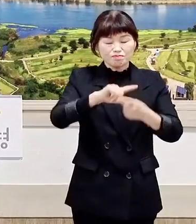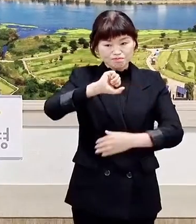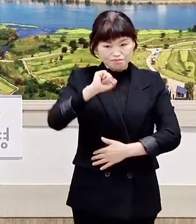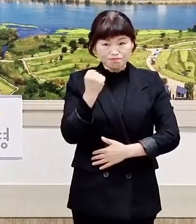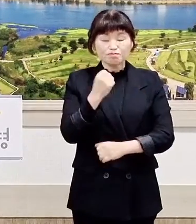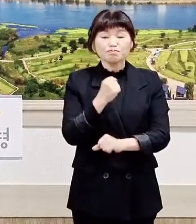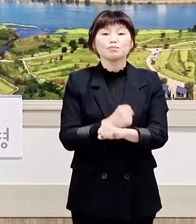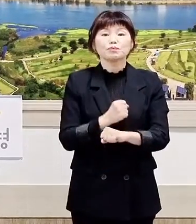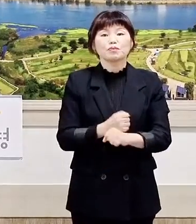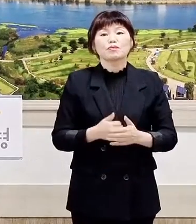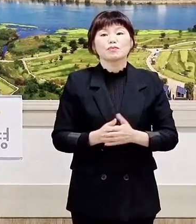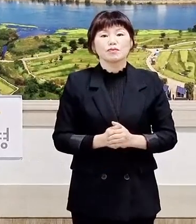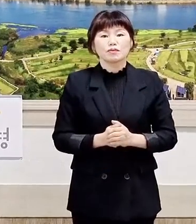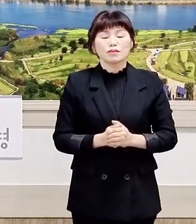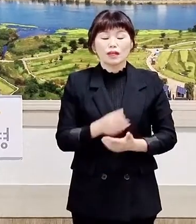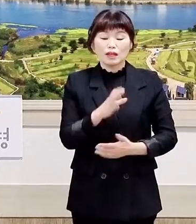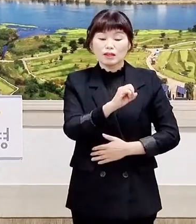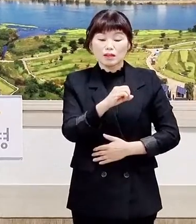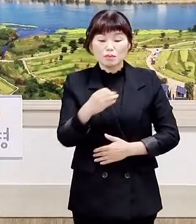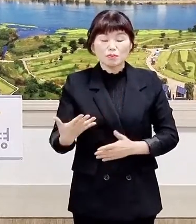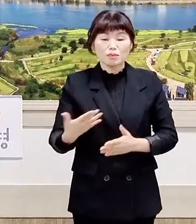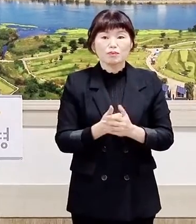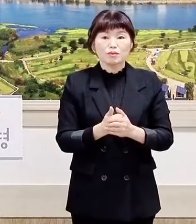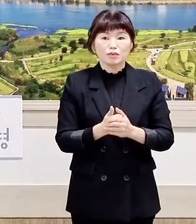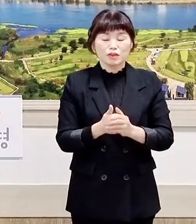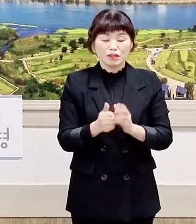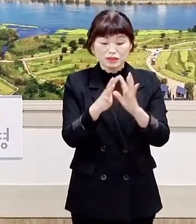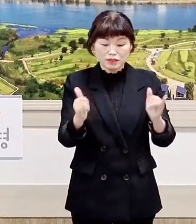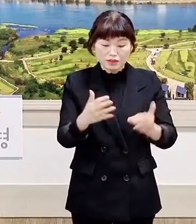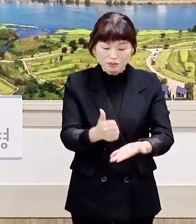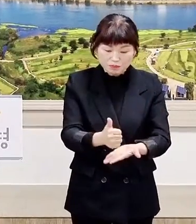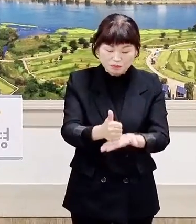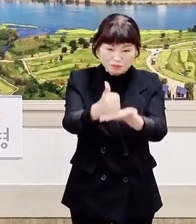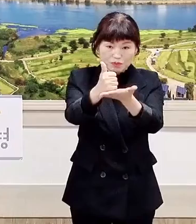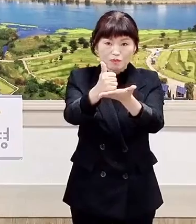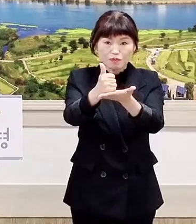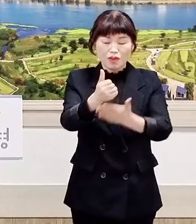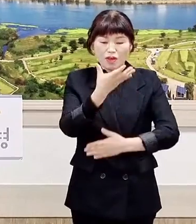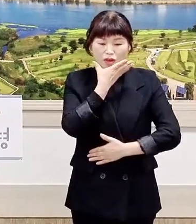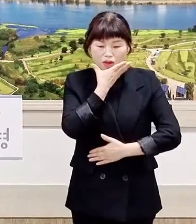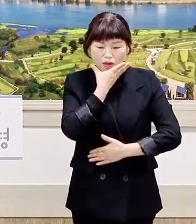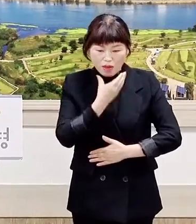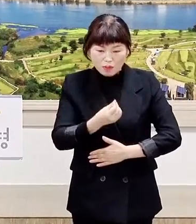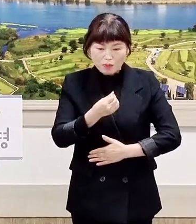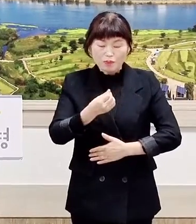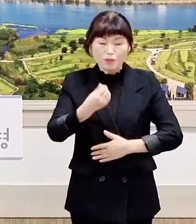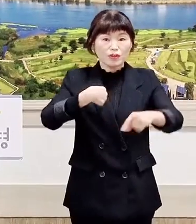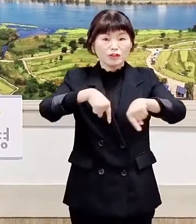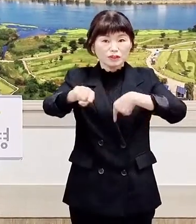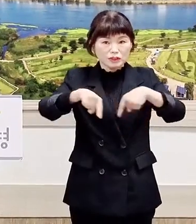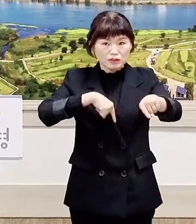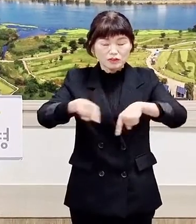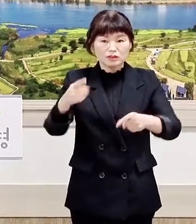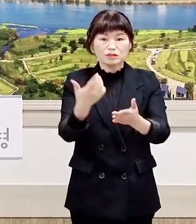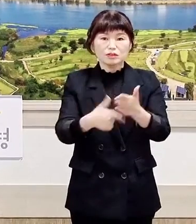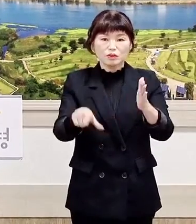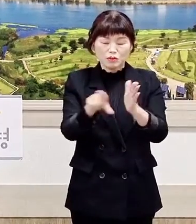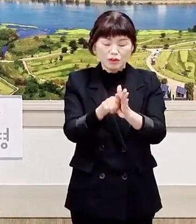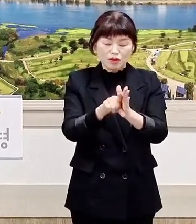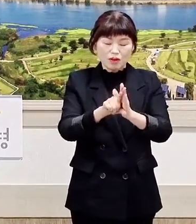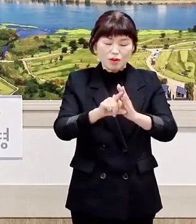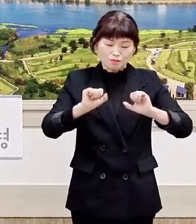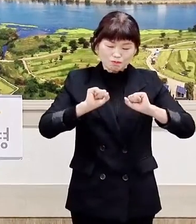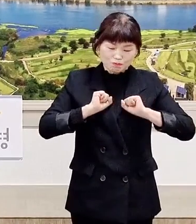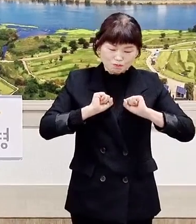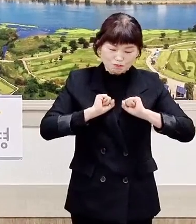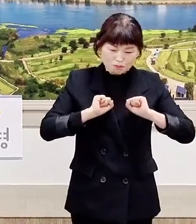양평, 국민이 잘 사는 양평, 국민이 행복한 양평이라는 군정 목표를 이루고자